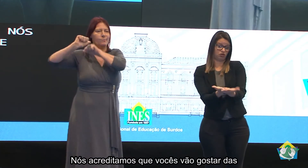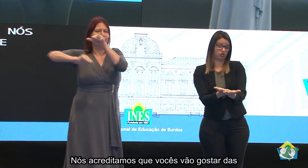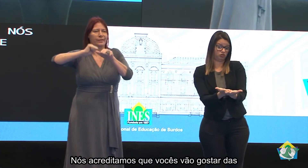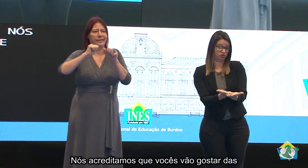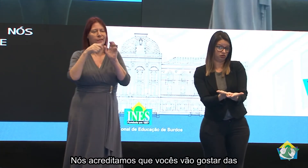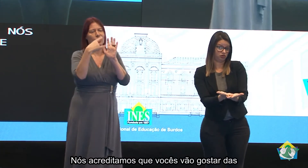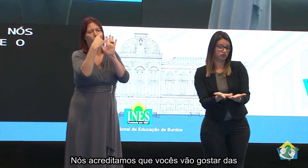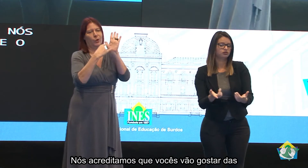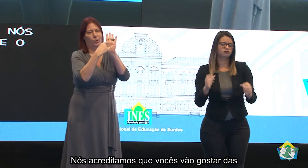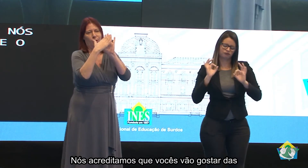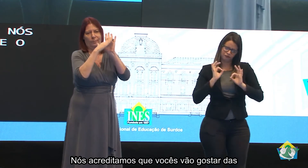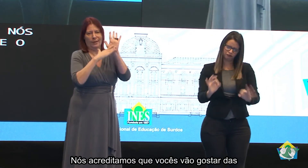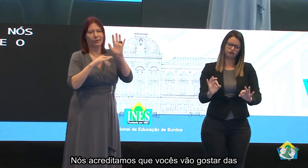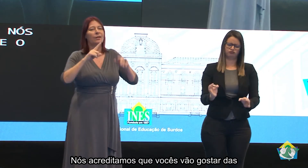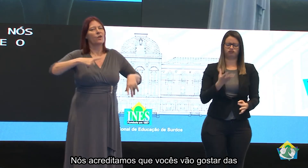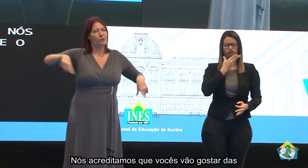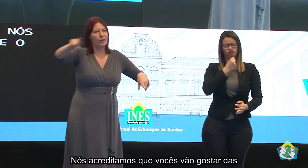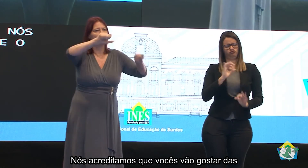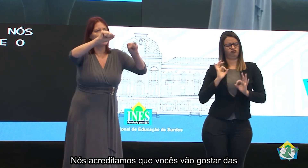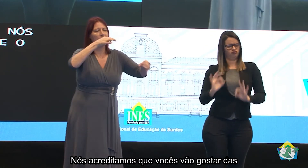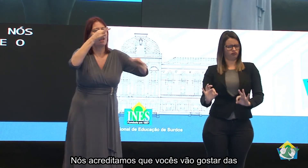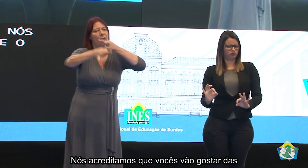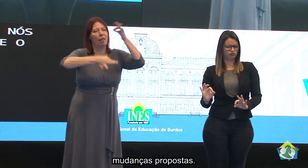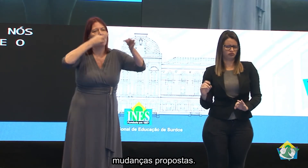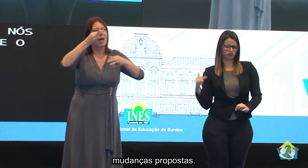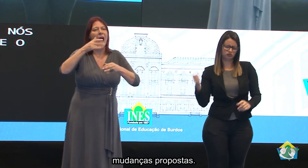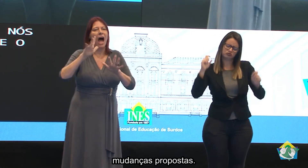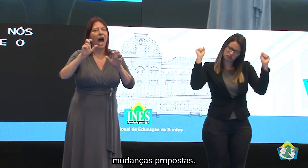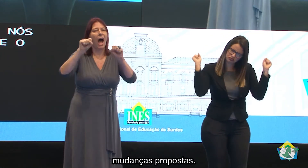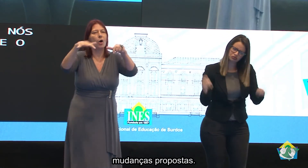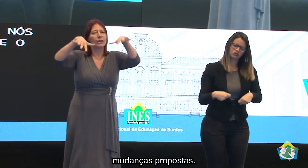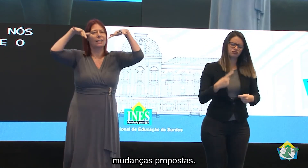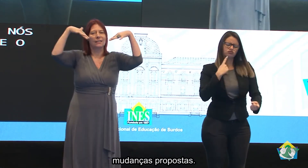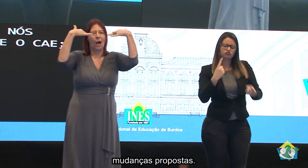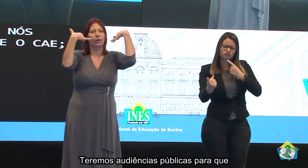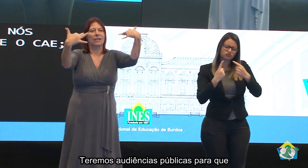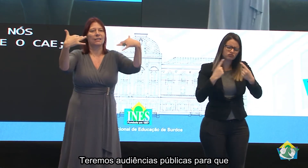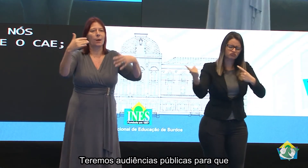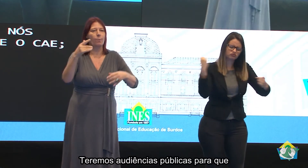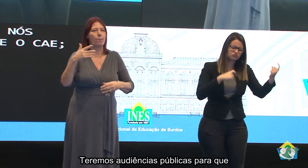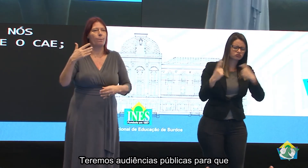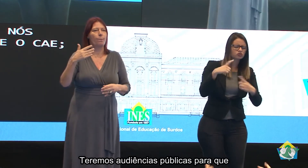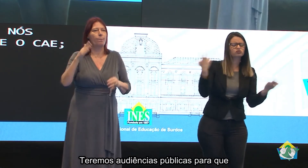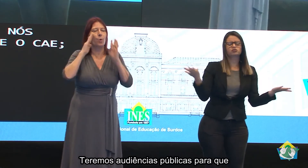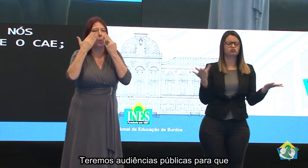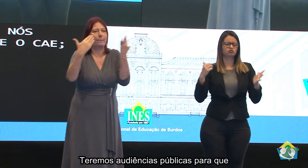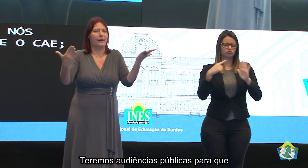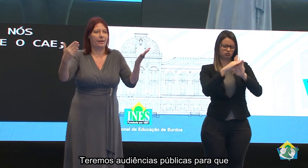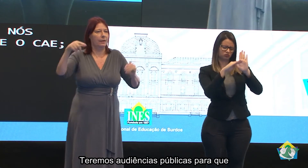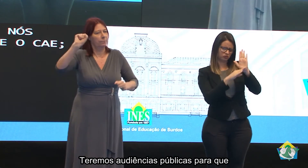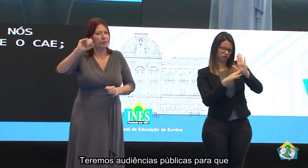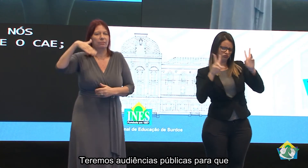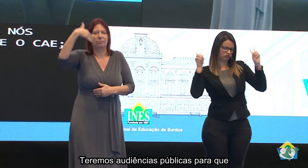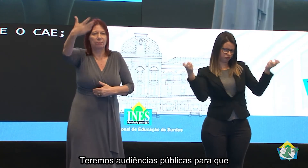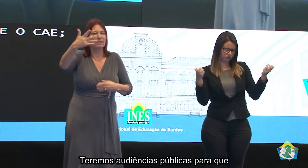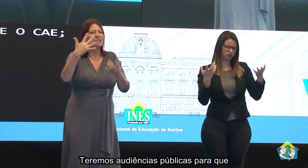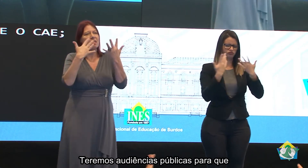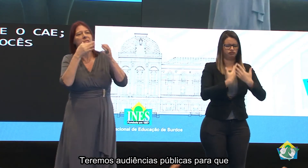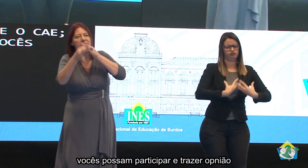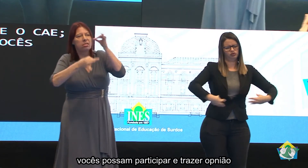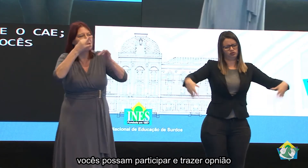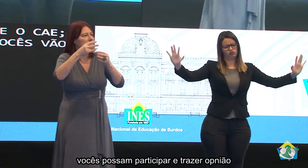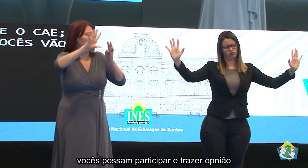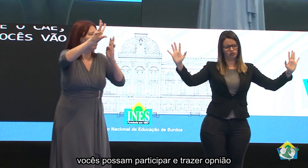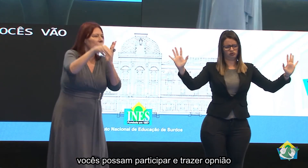Nós acreditamos que vocês vão gostar das mudanças propostas. Teremos audiências públicas para